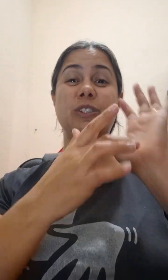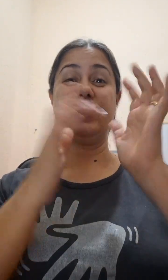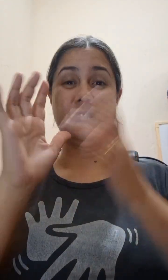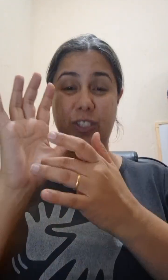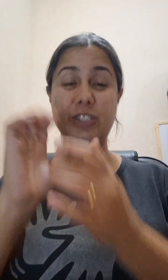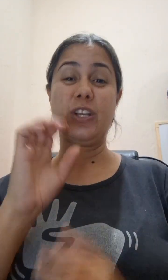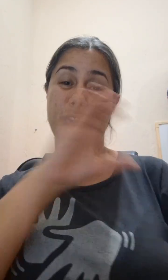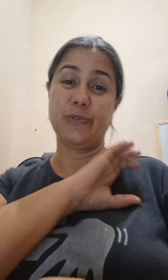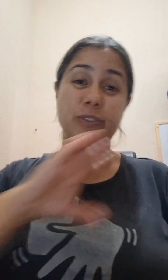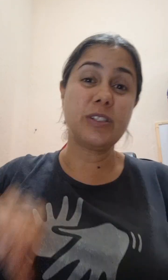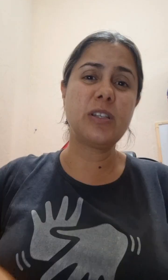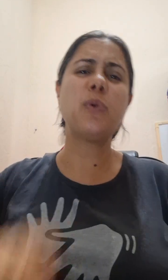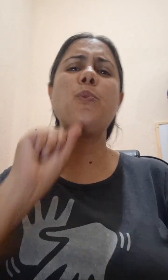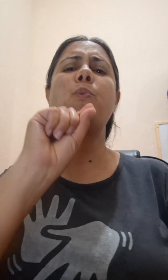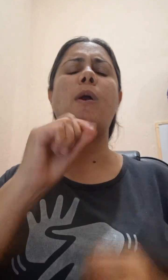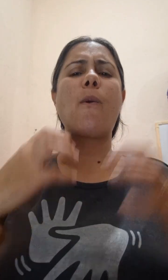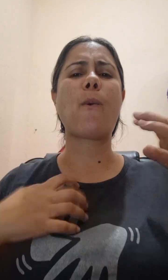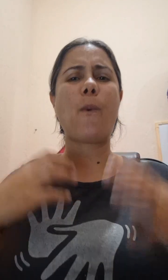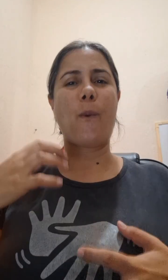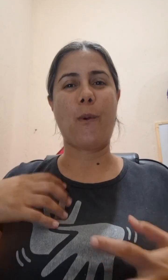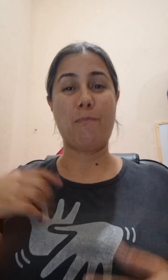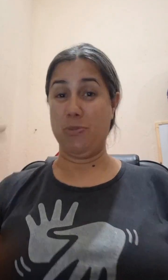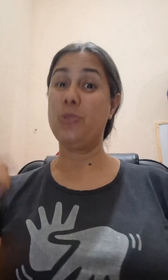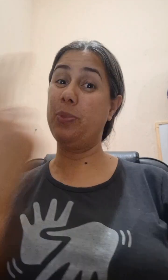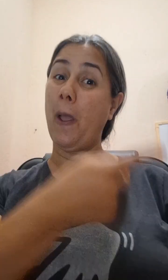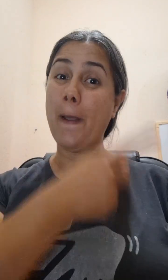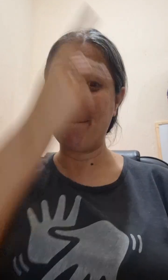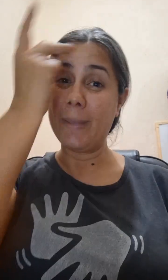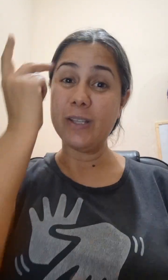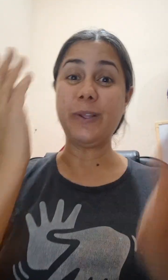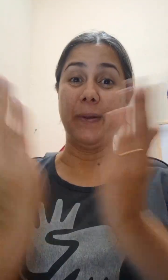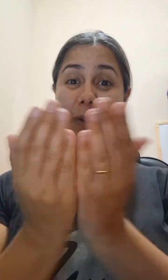corpo de Cristo, Jesus Cristo.